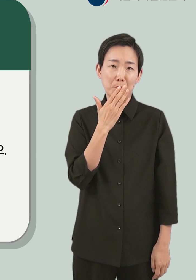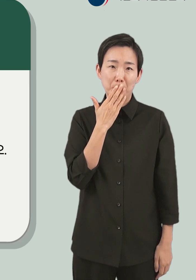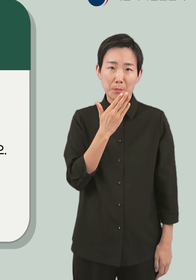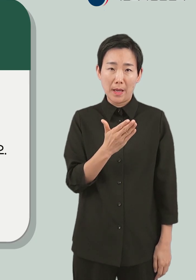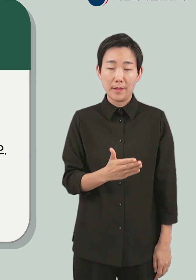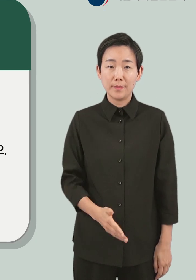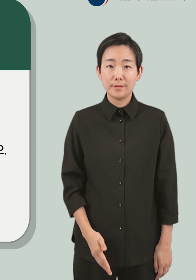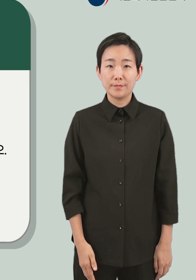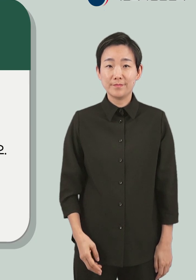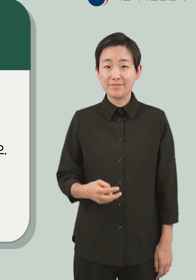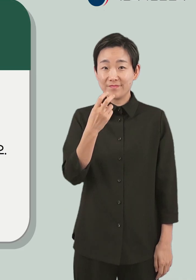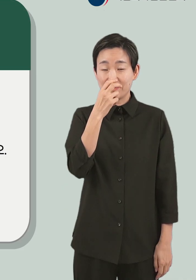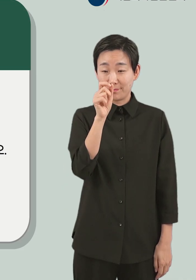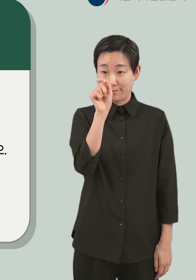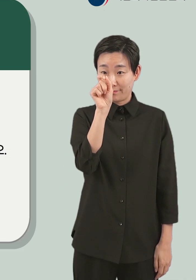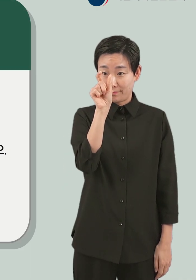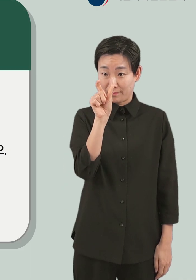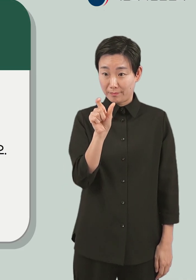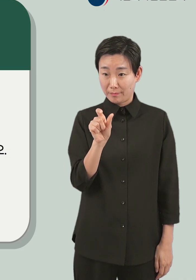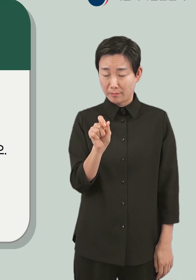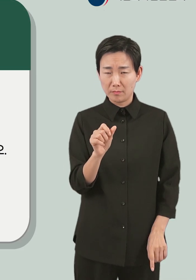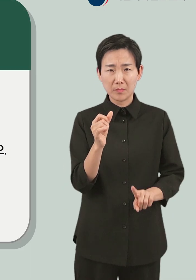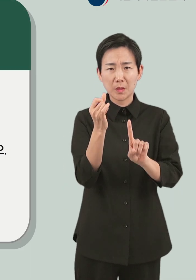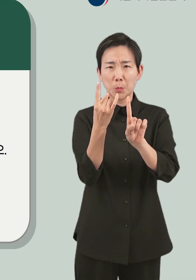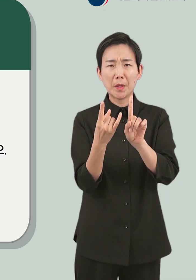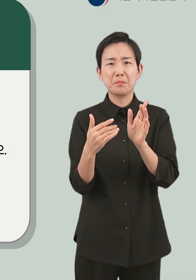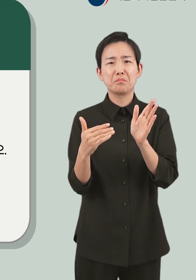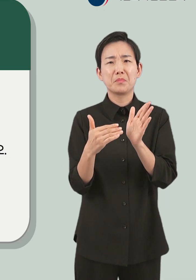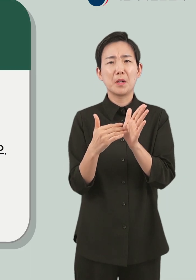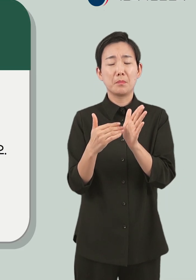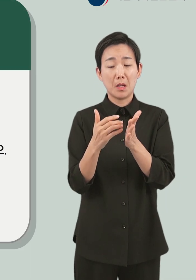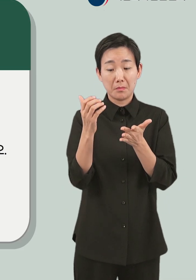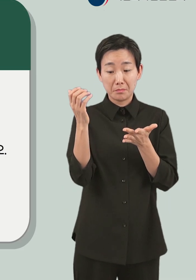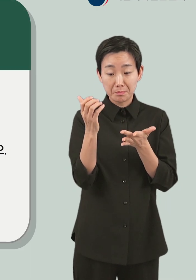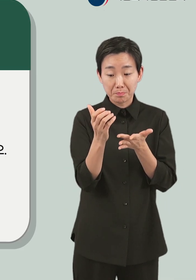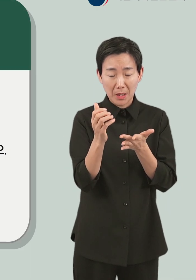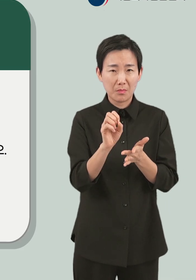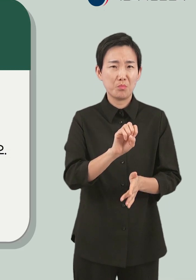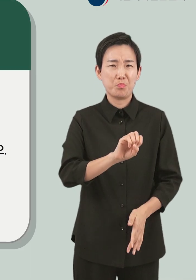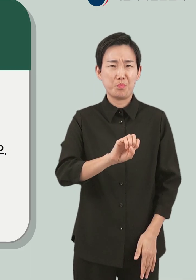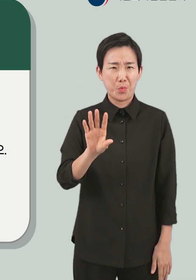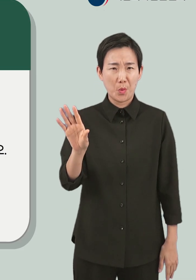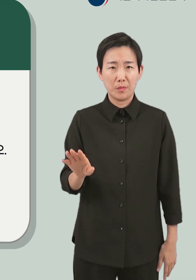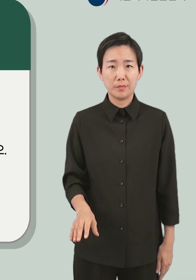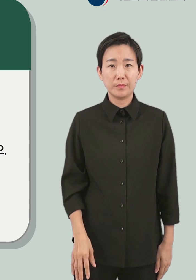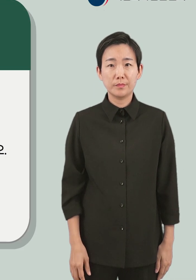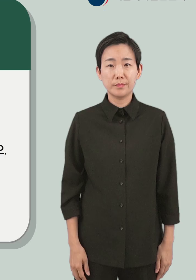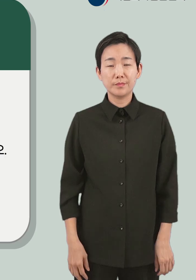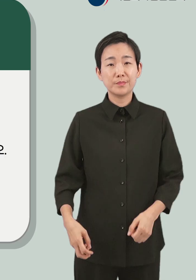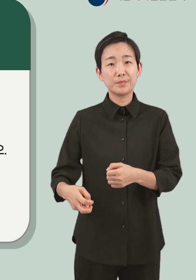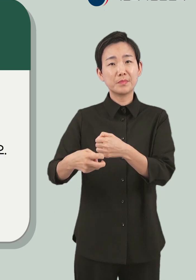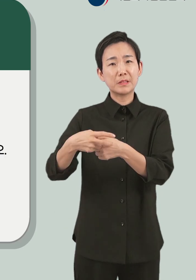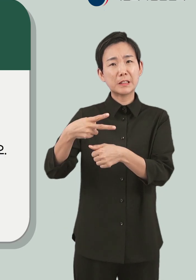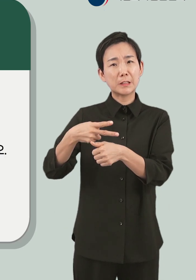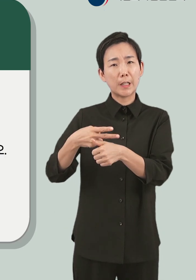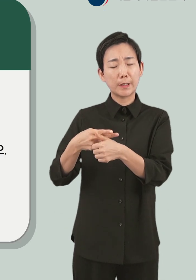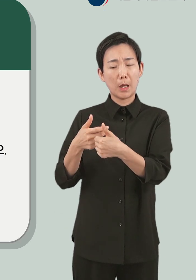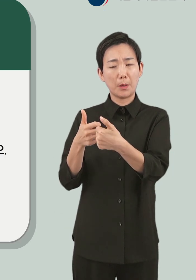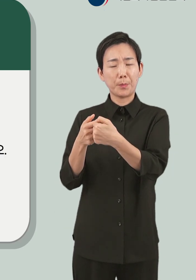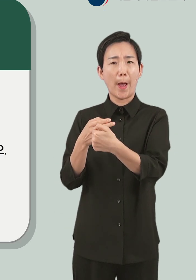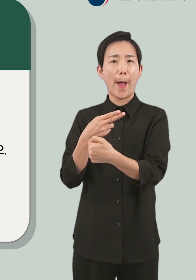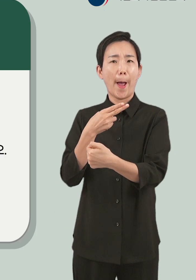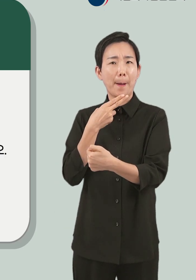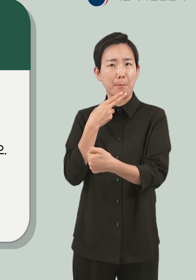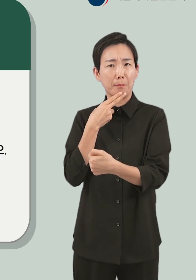검사지는 한 번만 사용하십시오. 검사지는 일회용입니다. 의료진과 상의하지 않고 본인의 고혈당